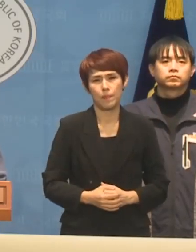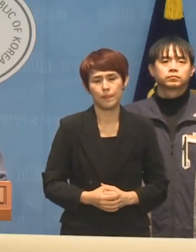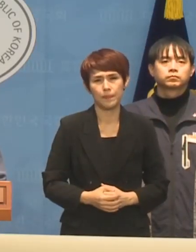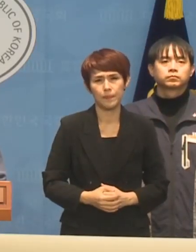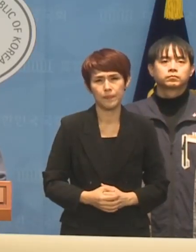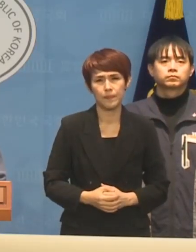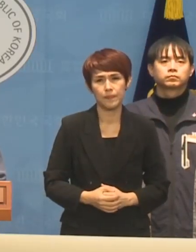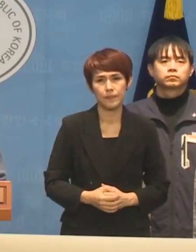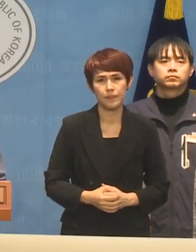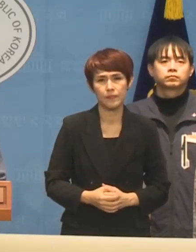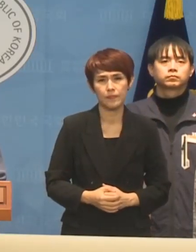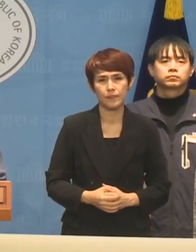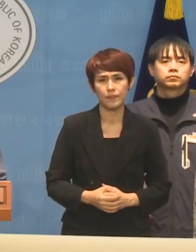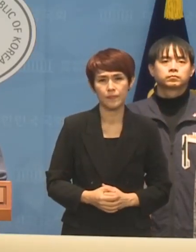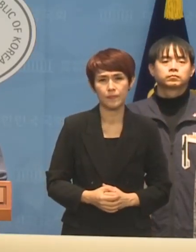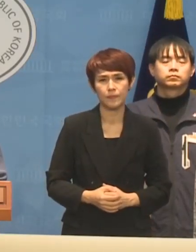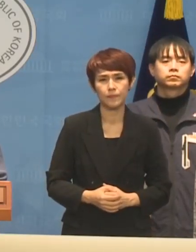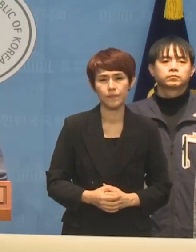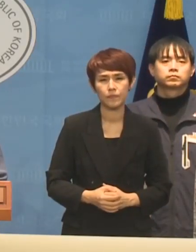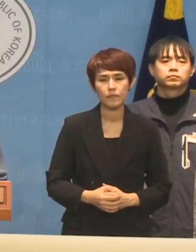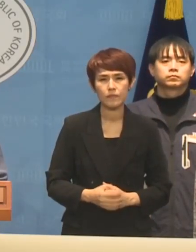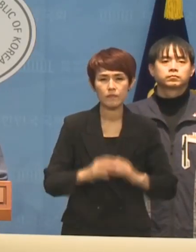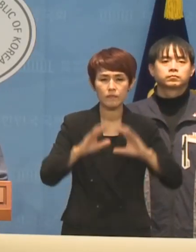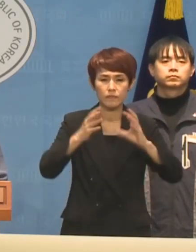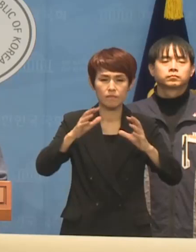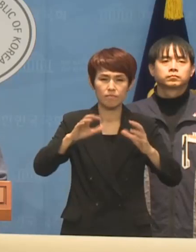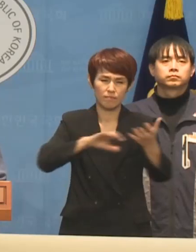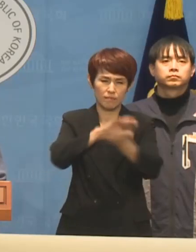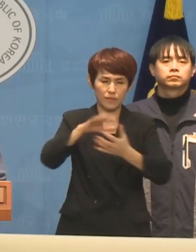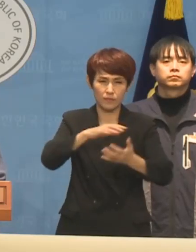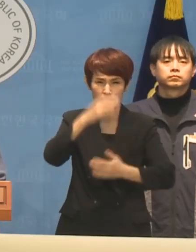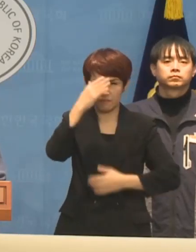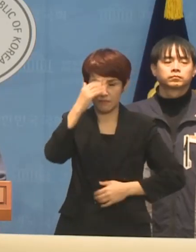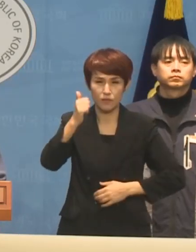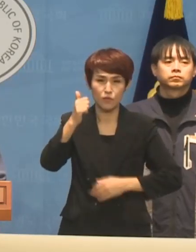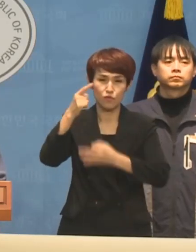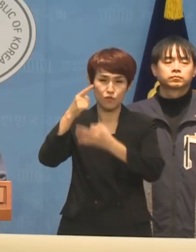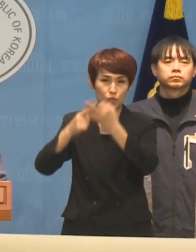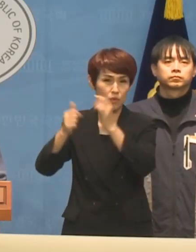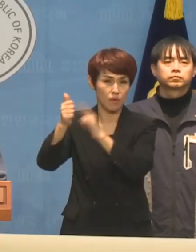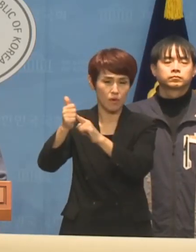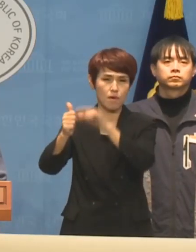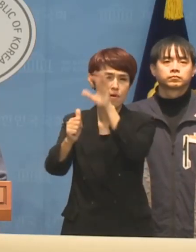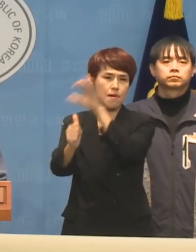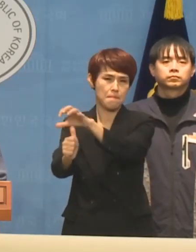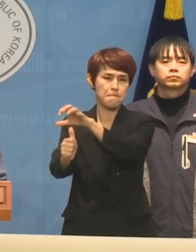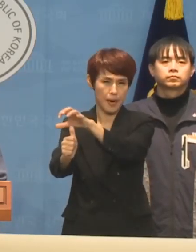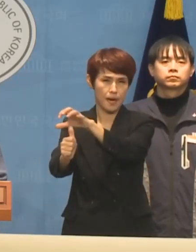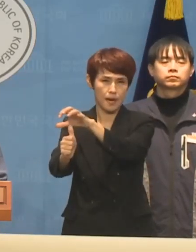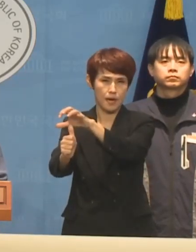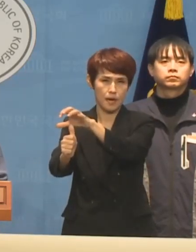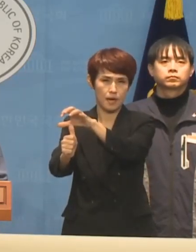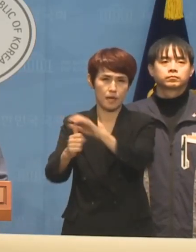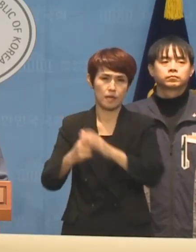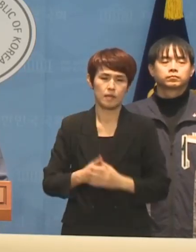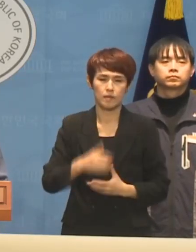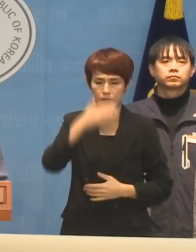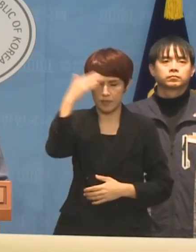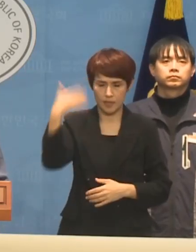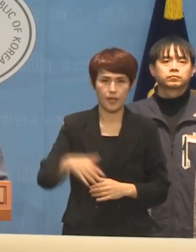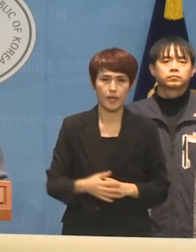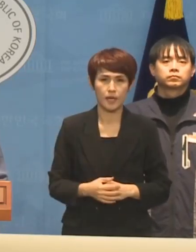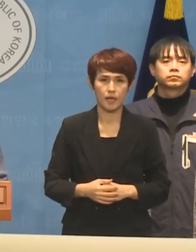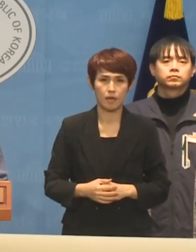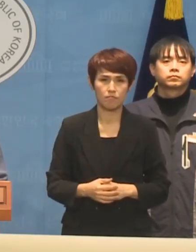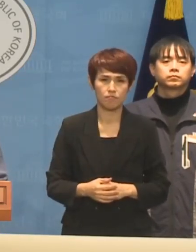발생했습니다. 다행히 내란 속에 윤석열의 탄핵과 체포 구속이 되었고 현재 판결을 앞두고 있습니다. 마땅히